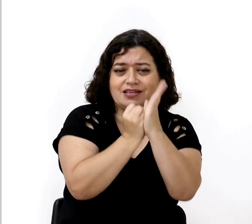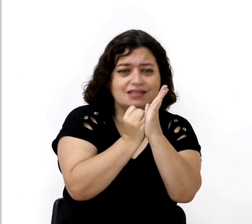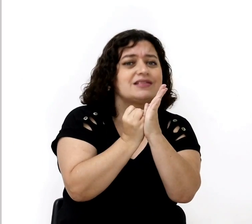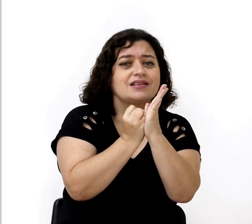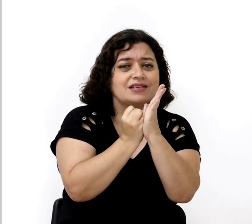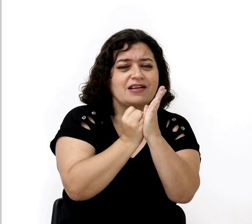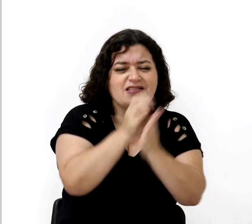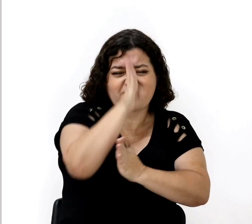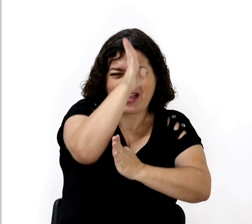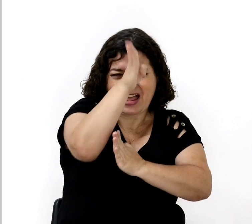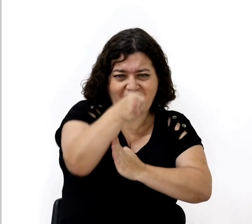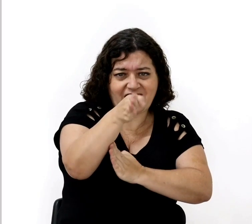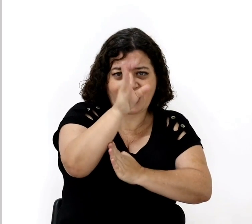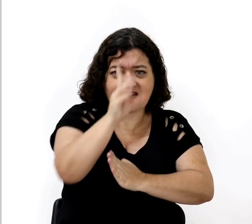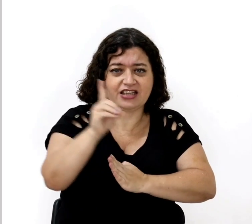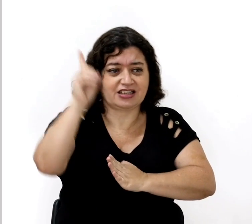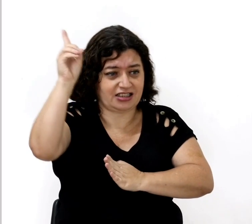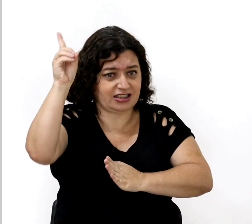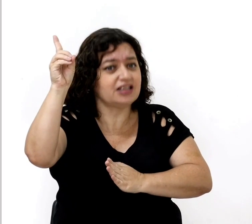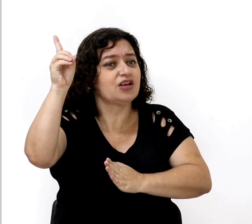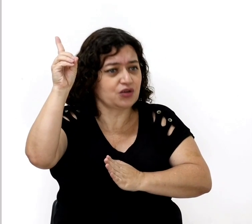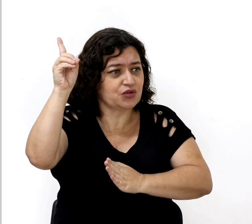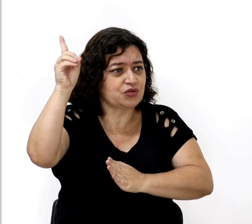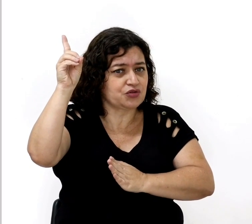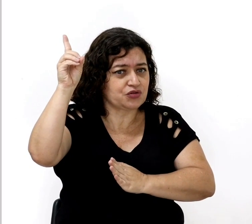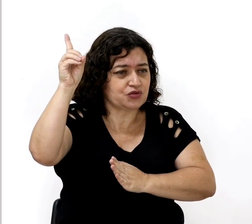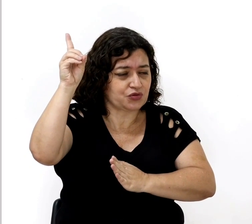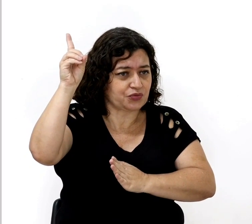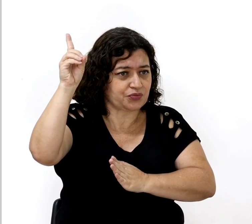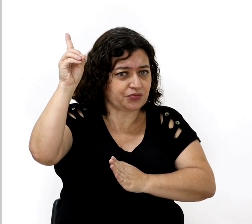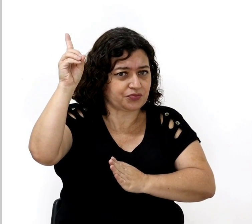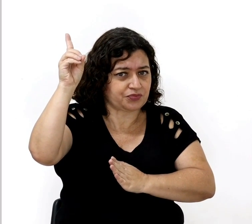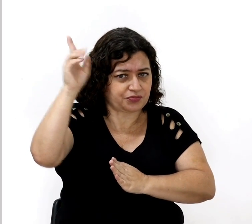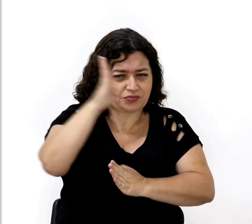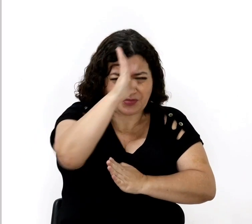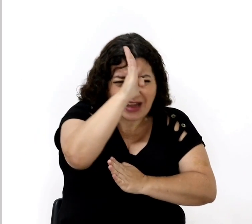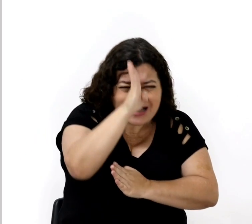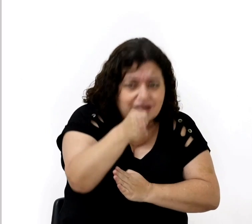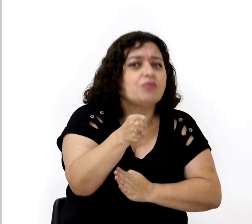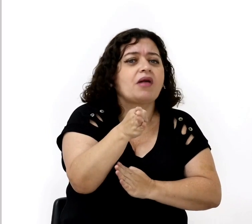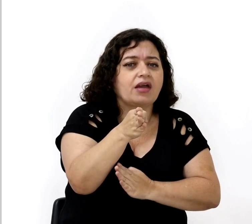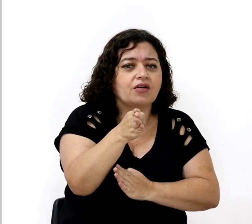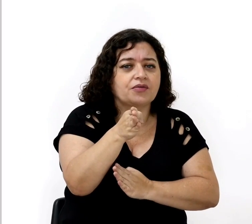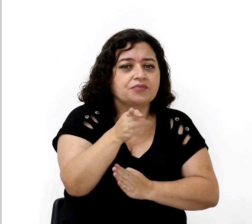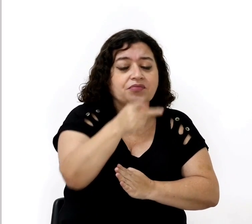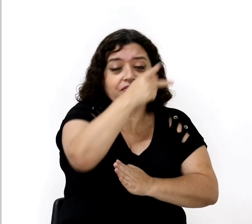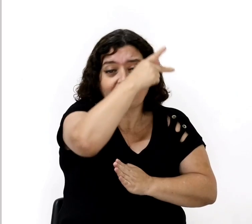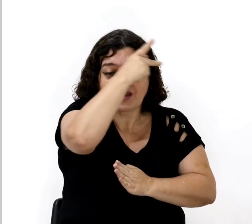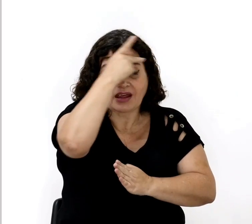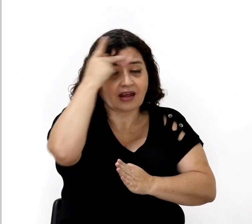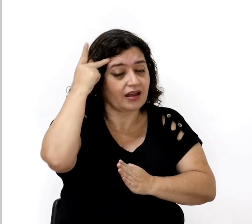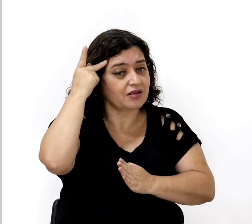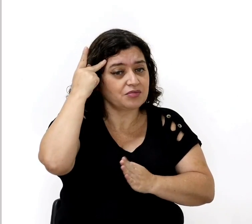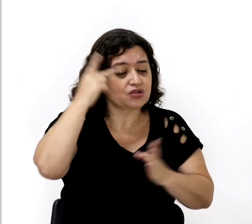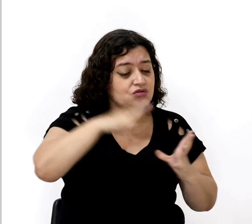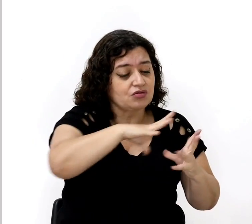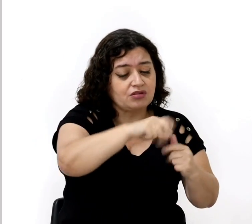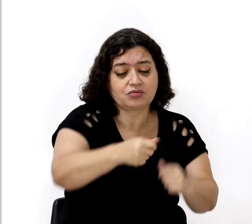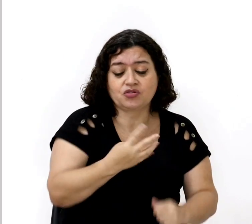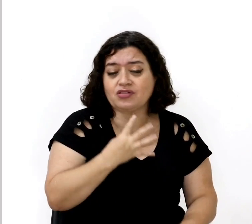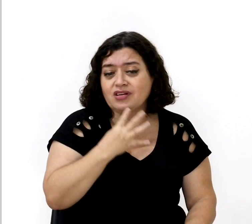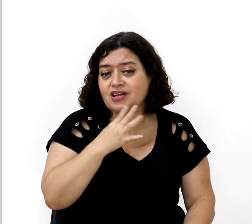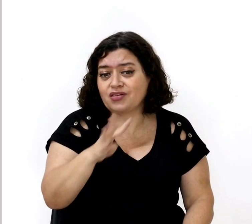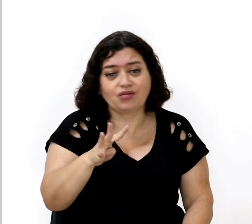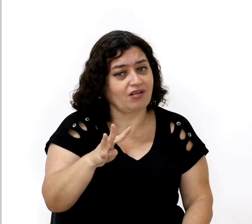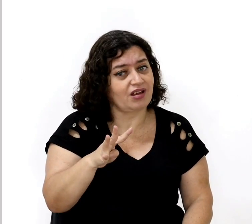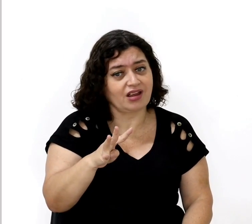alguém que se ponha entre Deus e seja um intercessor, segundo Ezequiel, na brecha. É a pessoa do mundo, aquela pessoa que não tem Jesus,